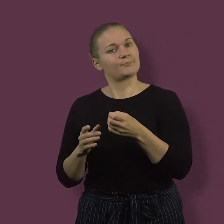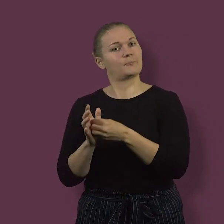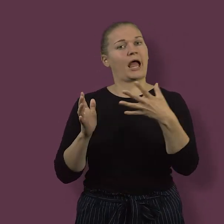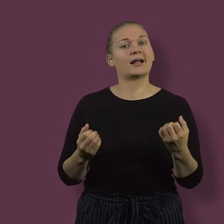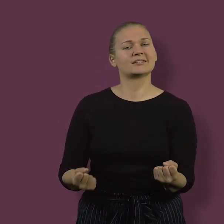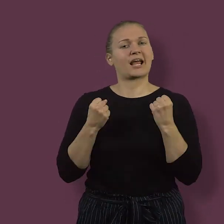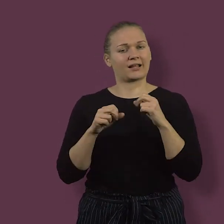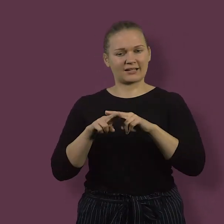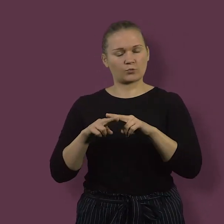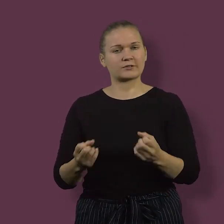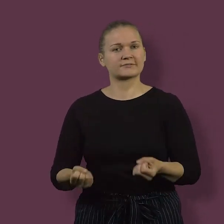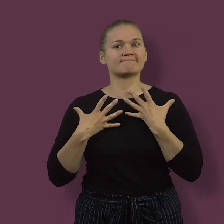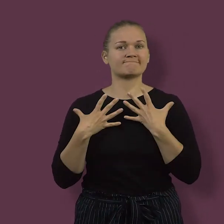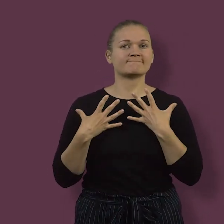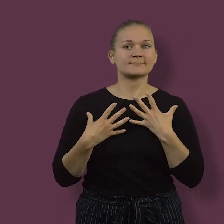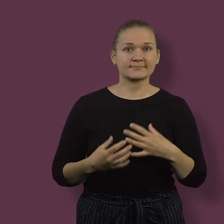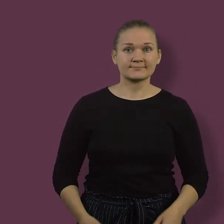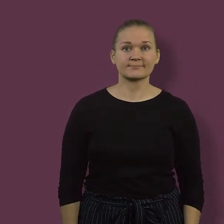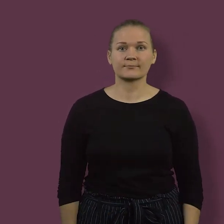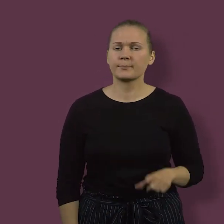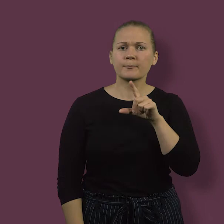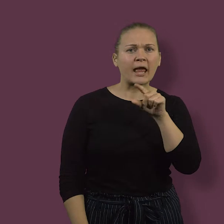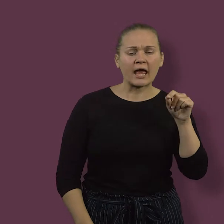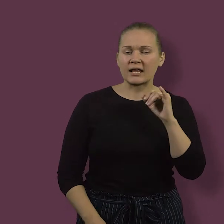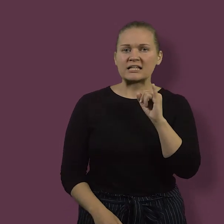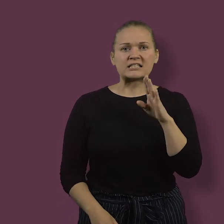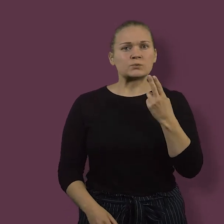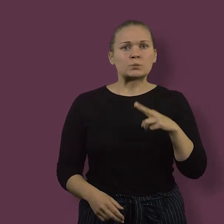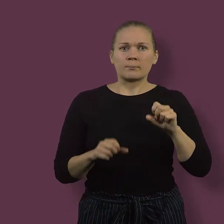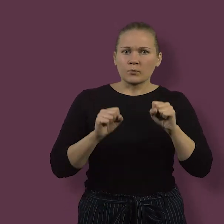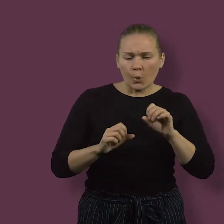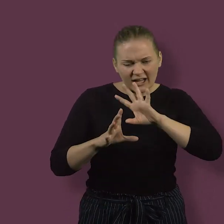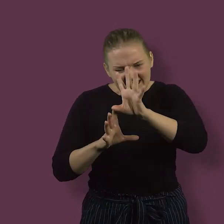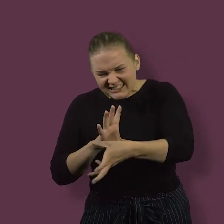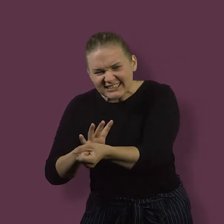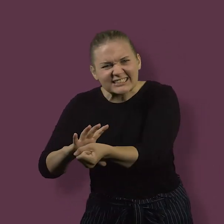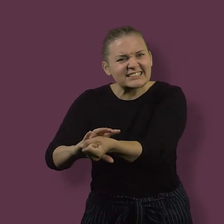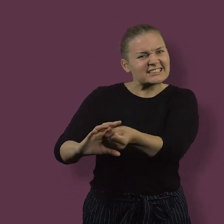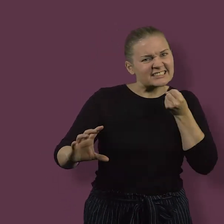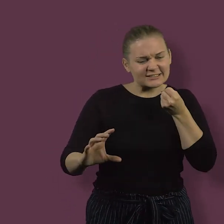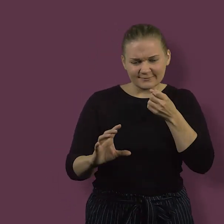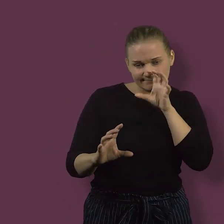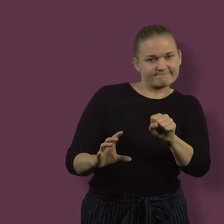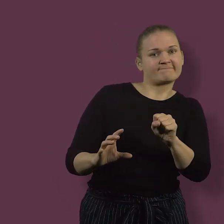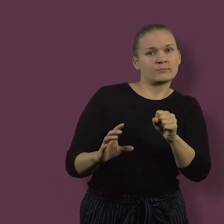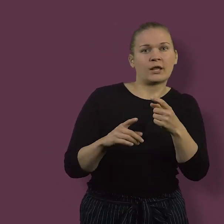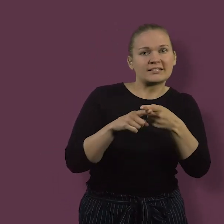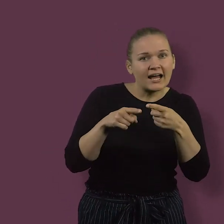mellan ett framväxande tydligt jag och en vilsenhet gentemot omvärlden. Oavsett hur de är klädda